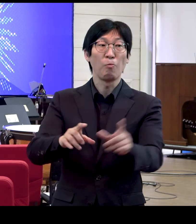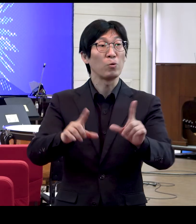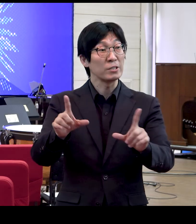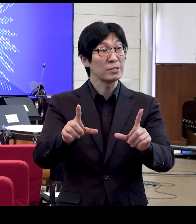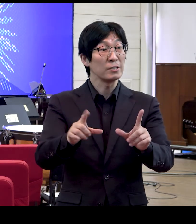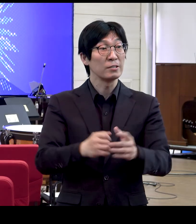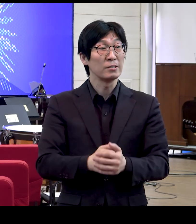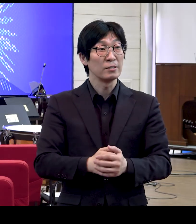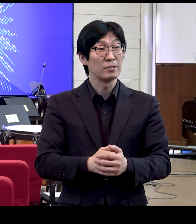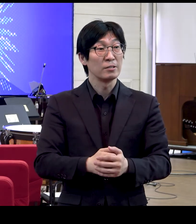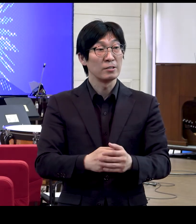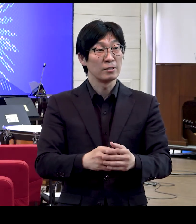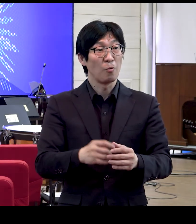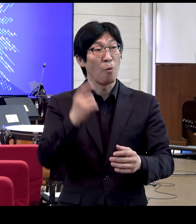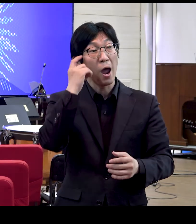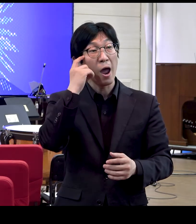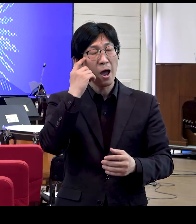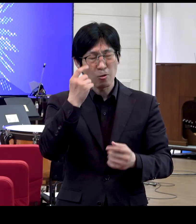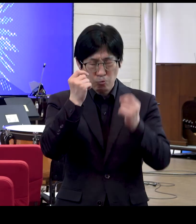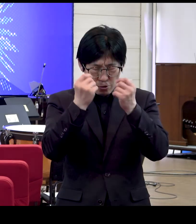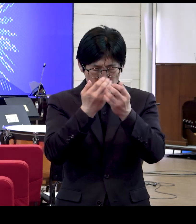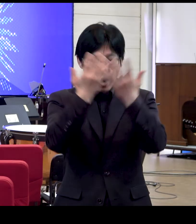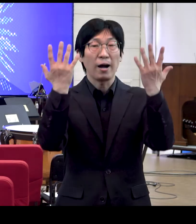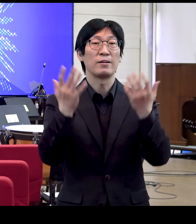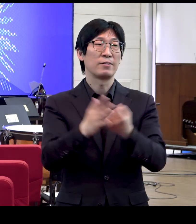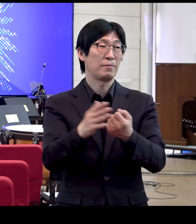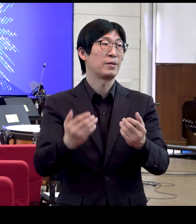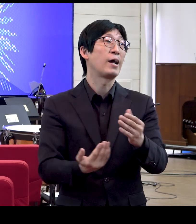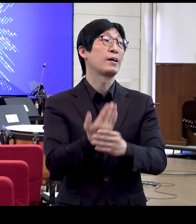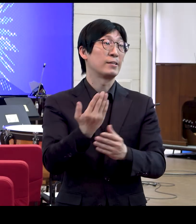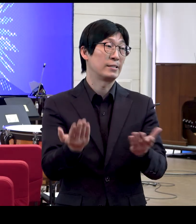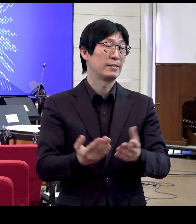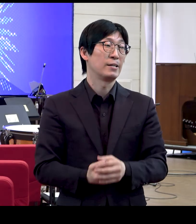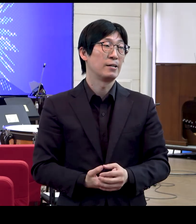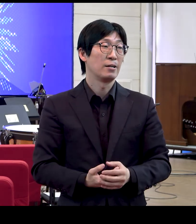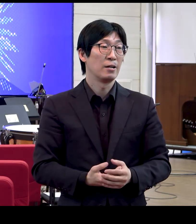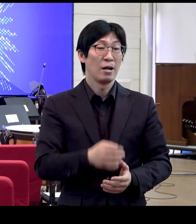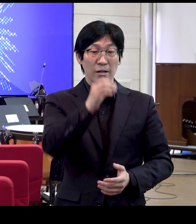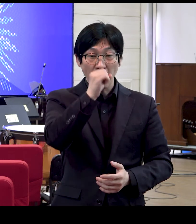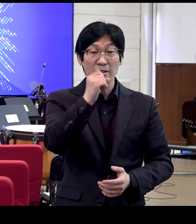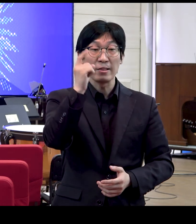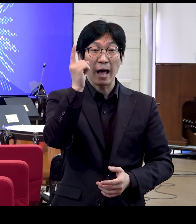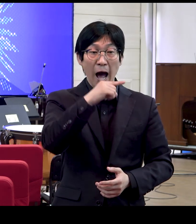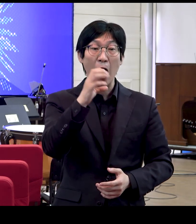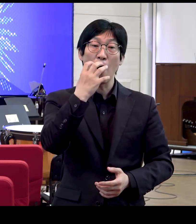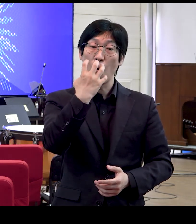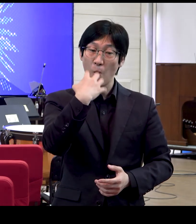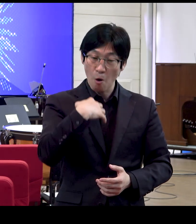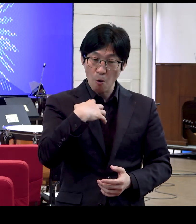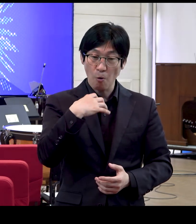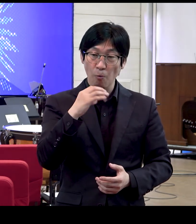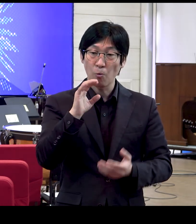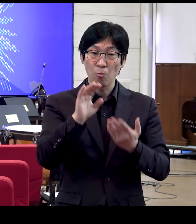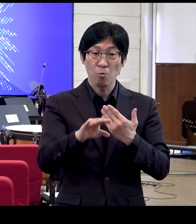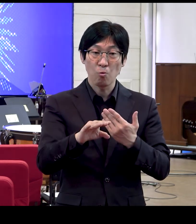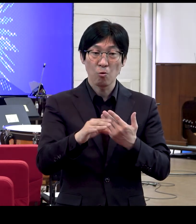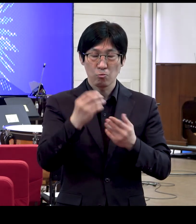것. 이게 바로 눈이 밝아졌을 때 나타나는 이야기예요. 선악과를 따먹고 눈이 밝아졌을